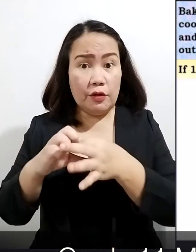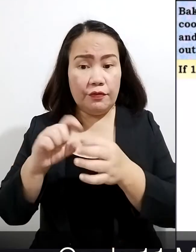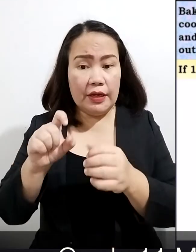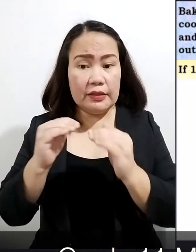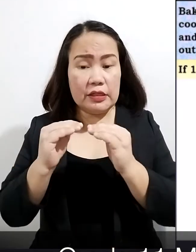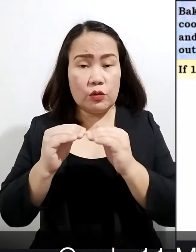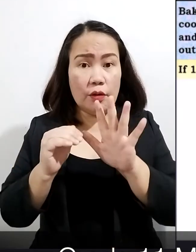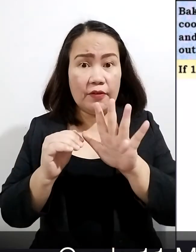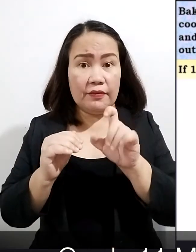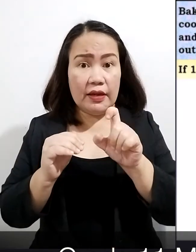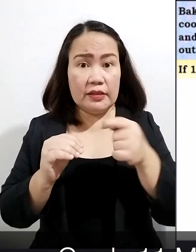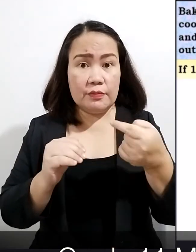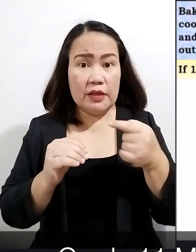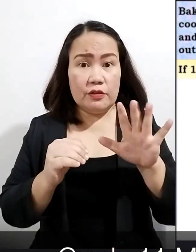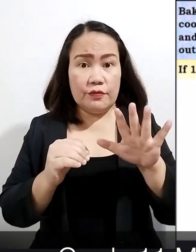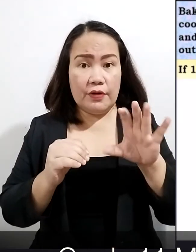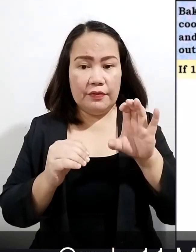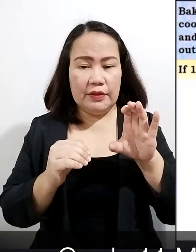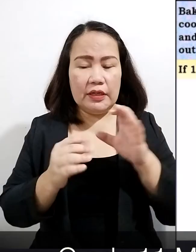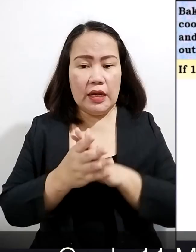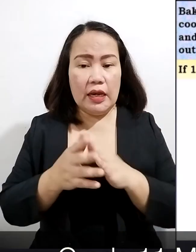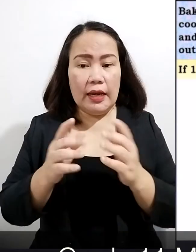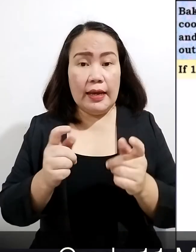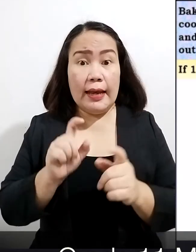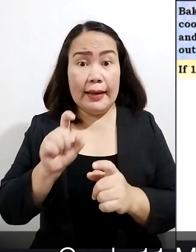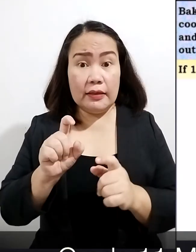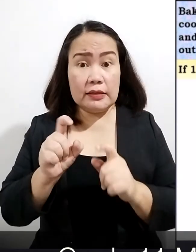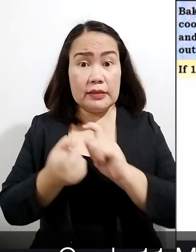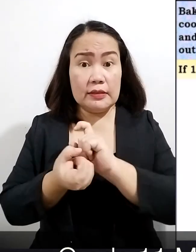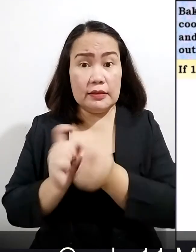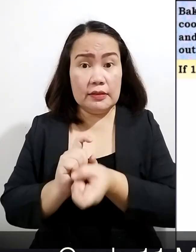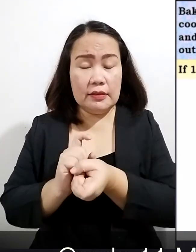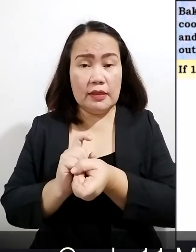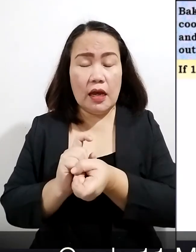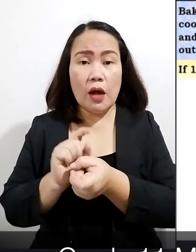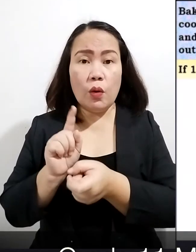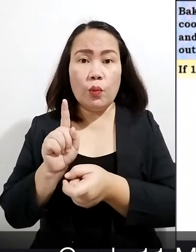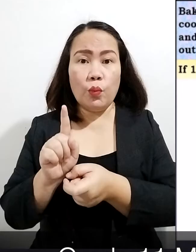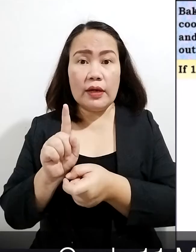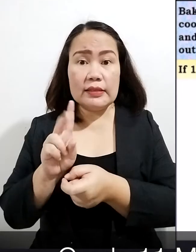5x minus 500. Papalitan natin lahat ng x nito ng